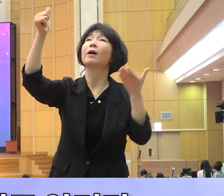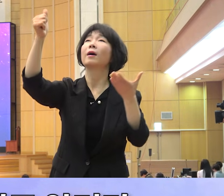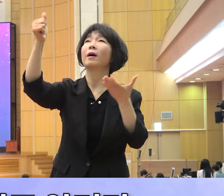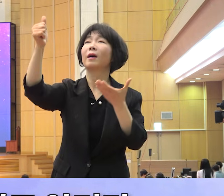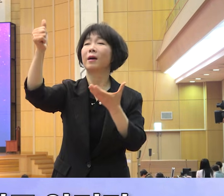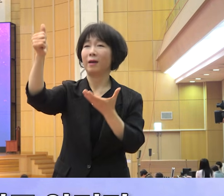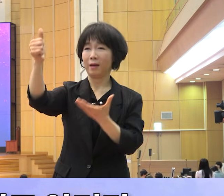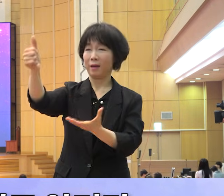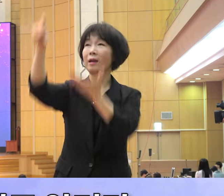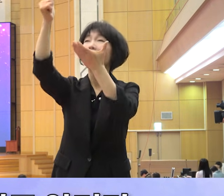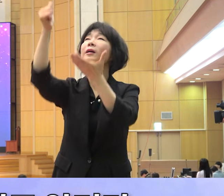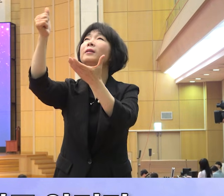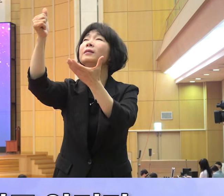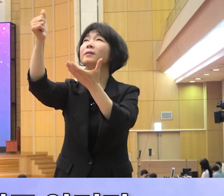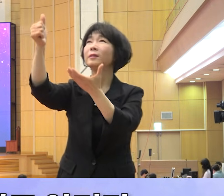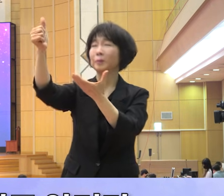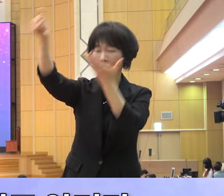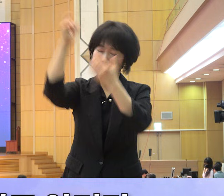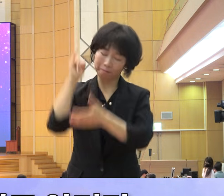주께